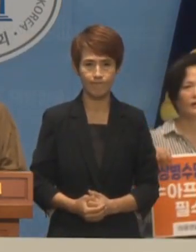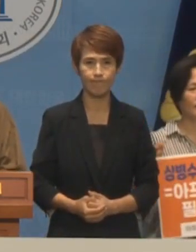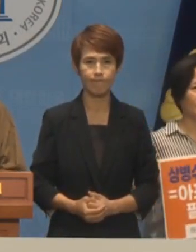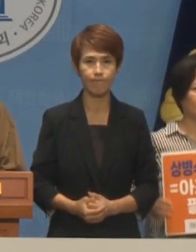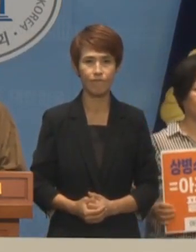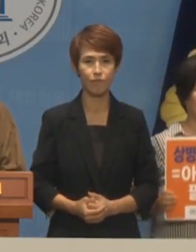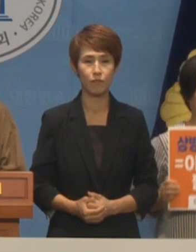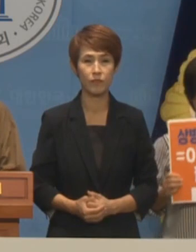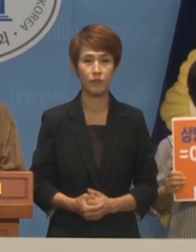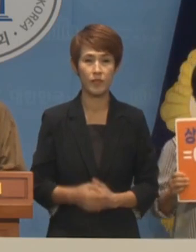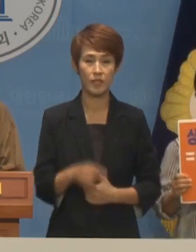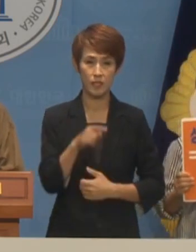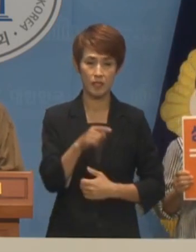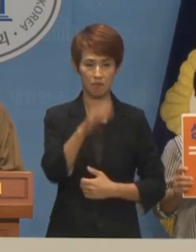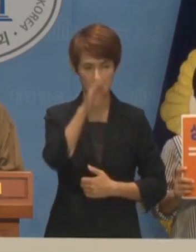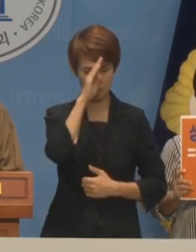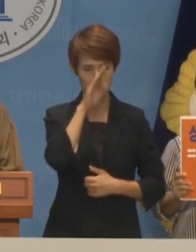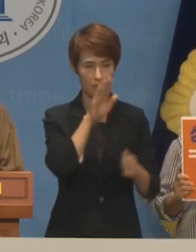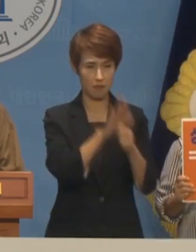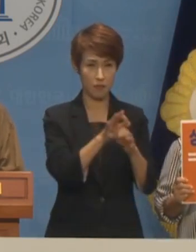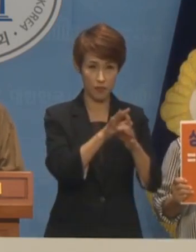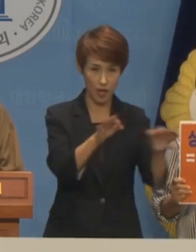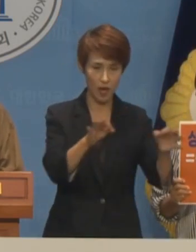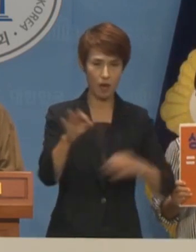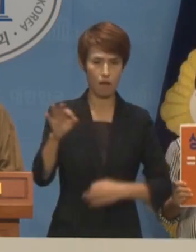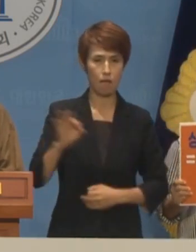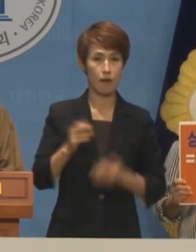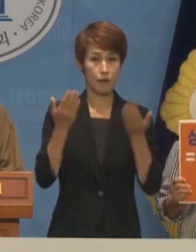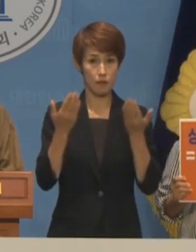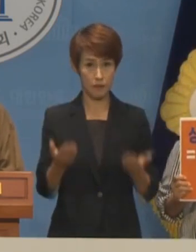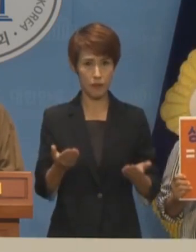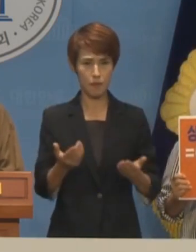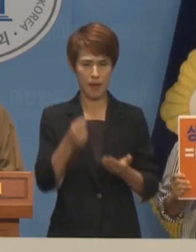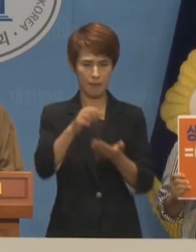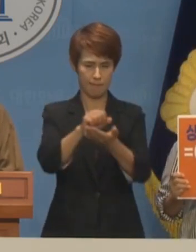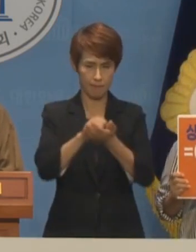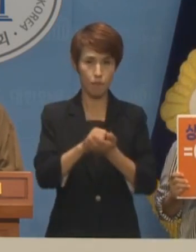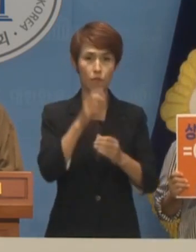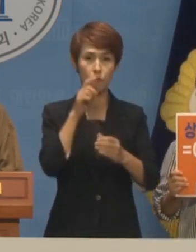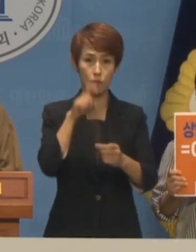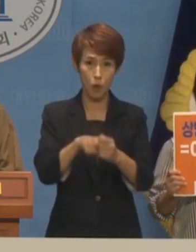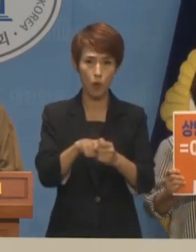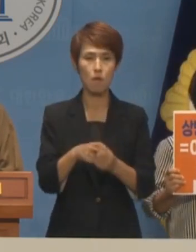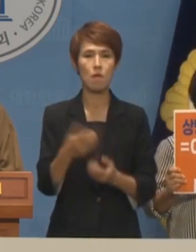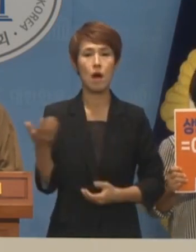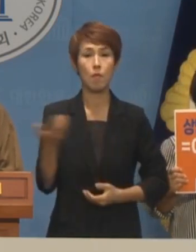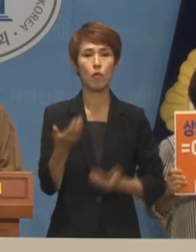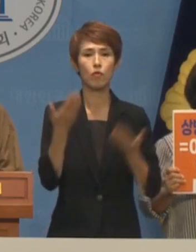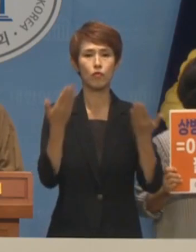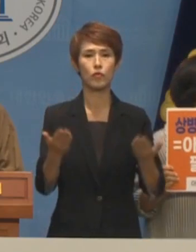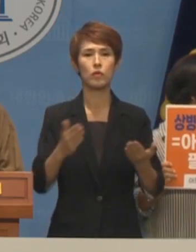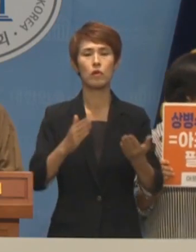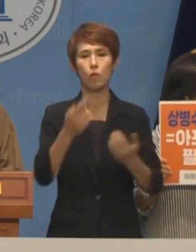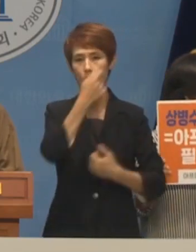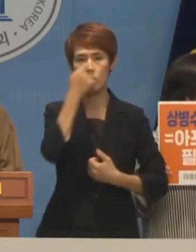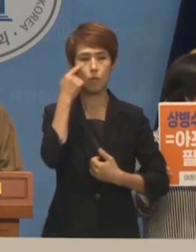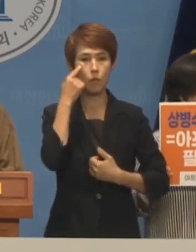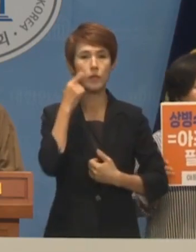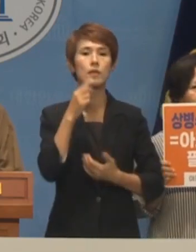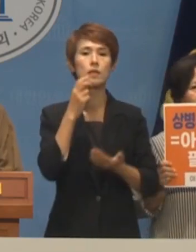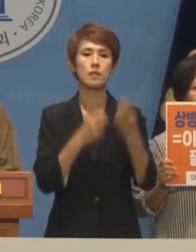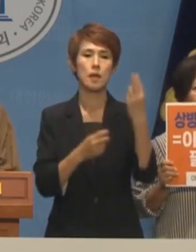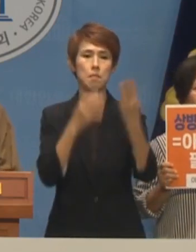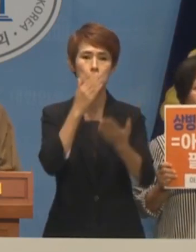이에 상병수당, 유급병가 제도의 조속한 도입을 위해 다음과 같이 아프면 쉴 권리 보장 3법을